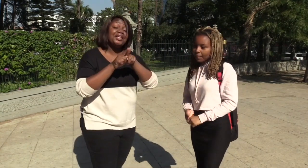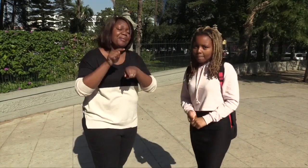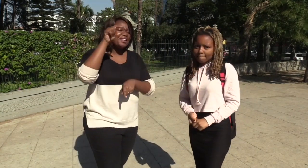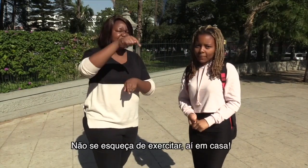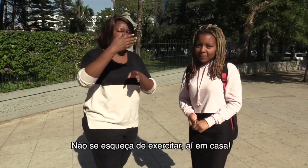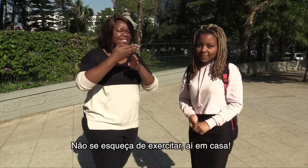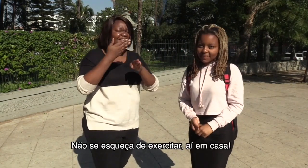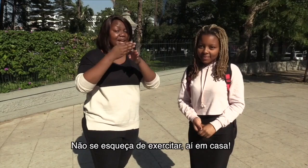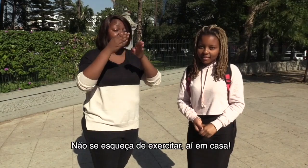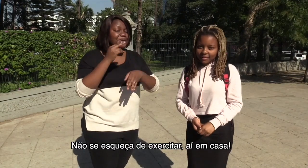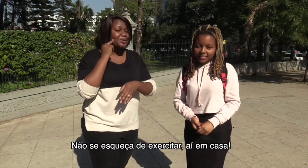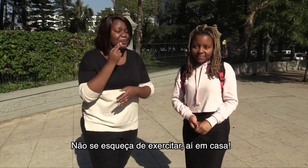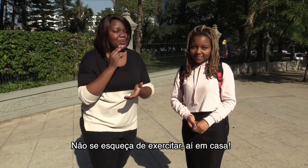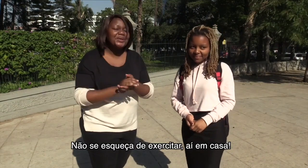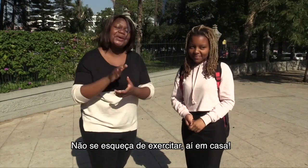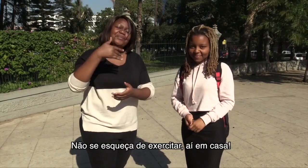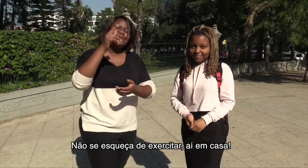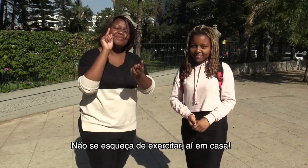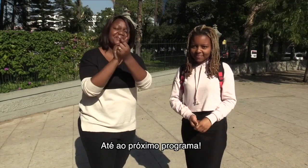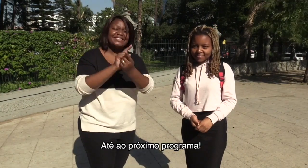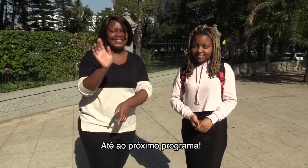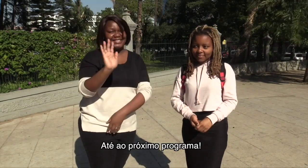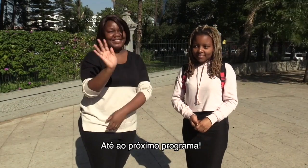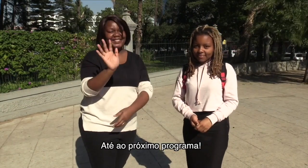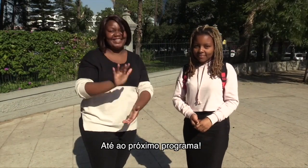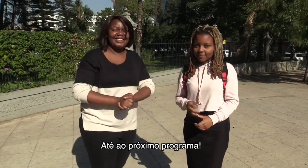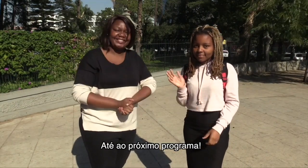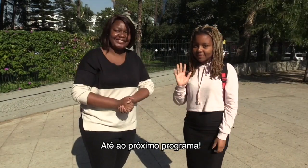Não se esqueça de exercitar aí em casa. Até o próximo programa.